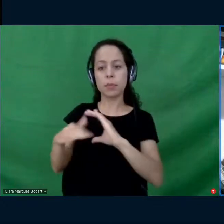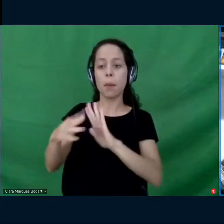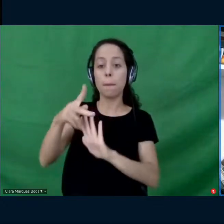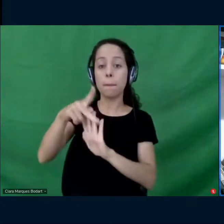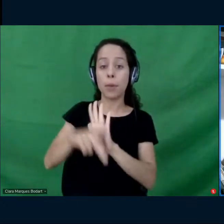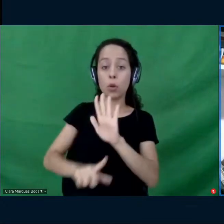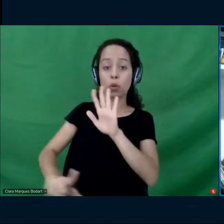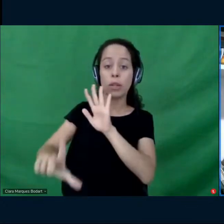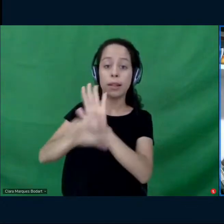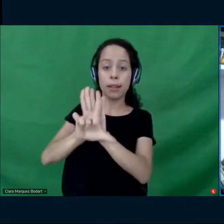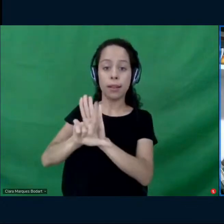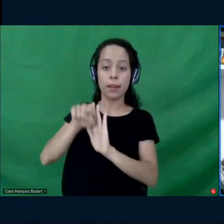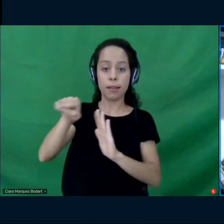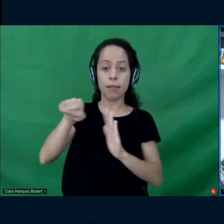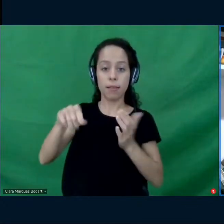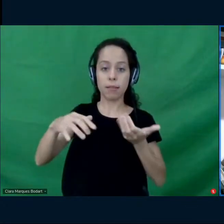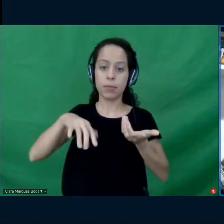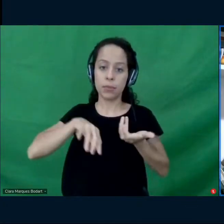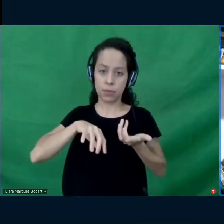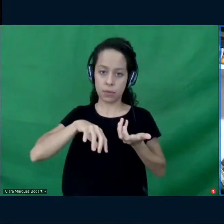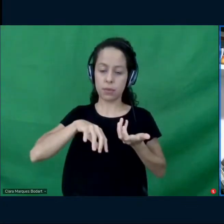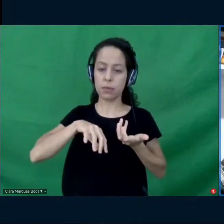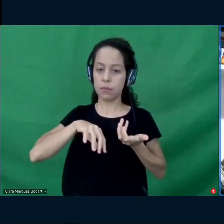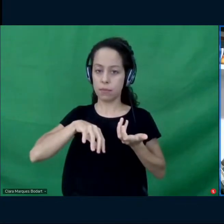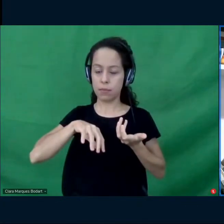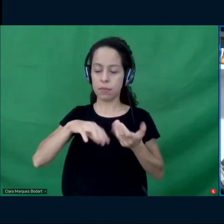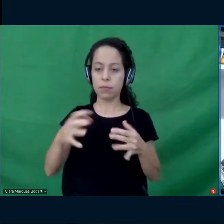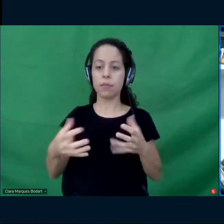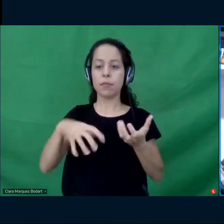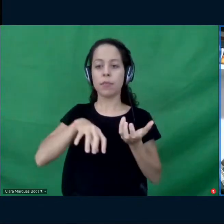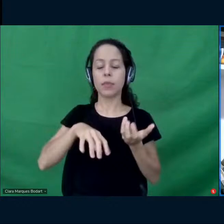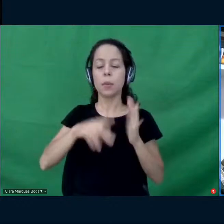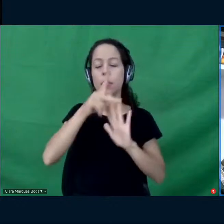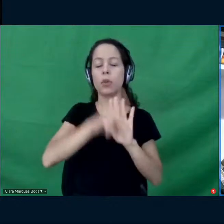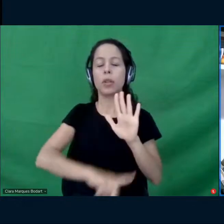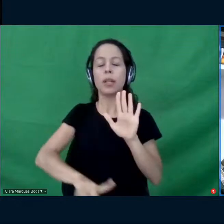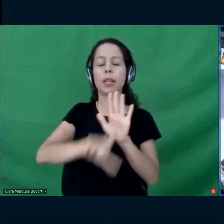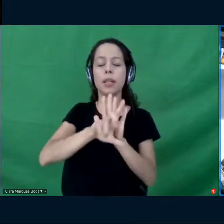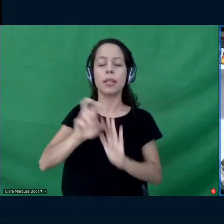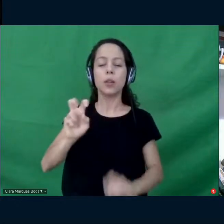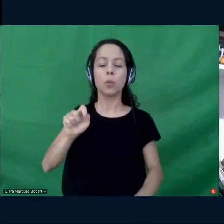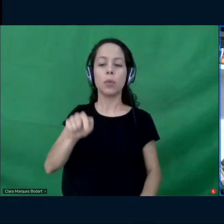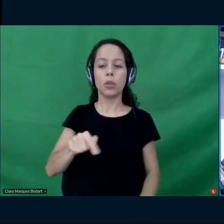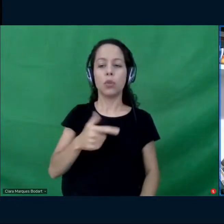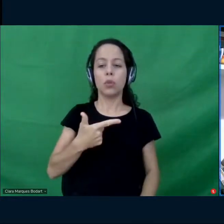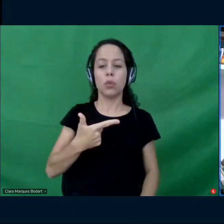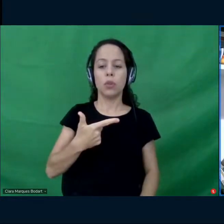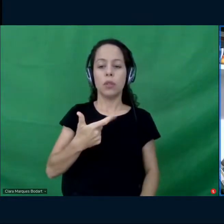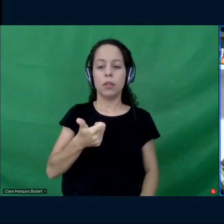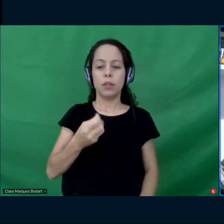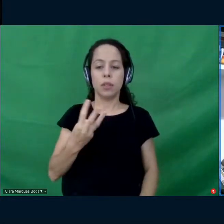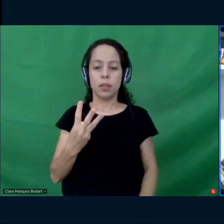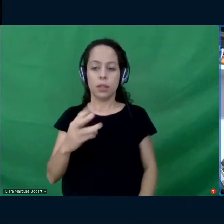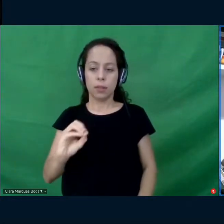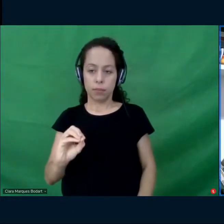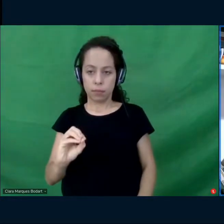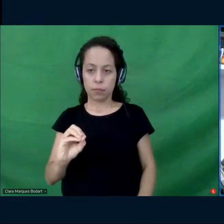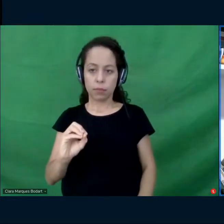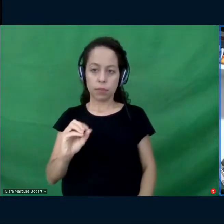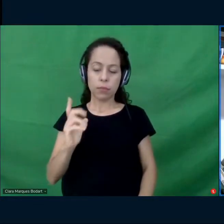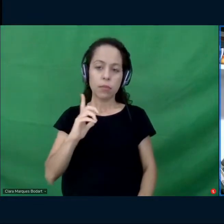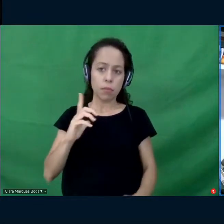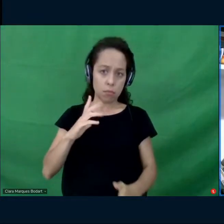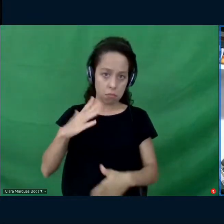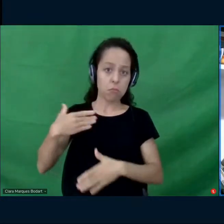para o Congresso Nacional, o projeto de lei 5.230, que avançava em